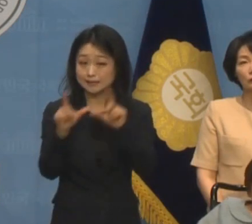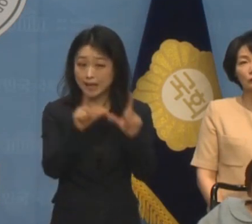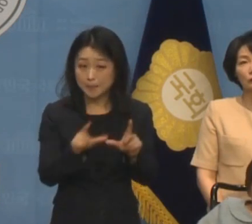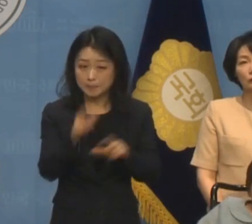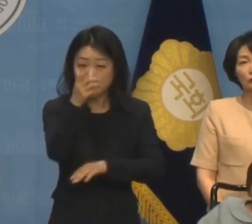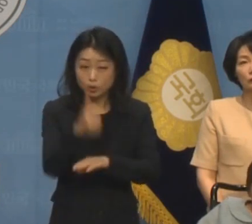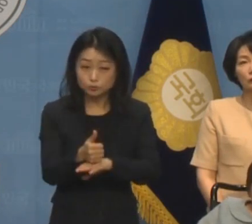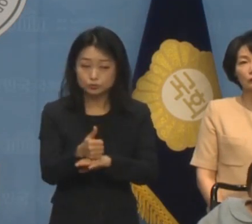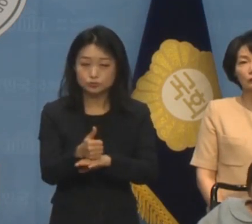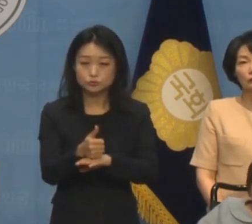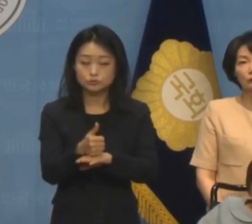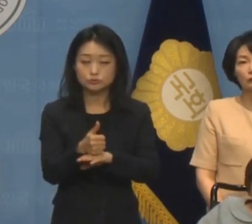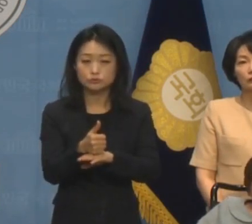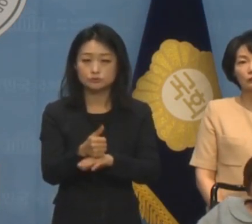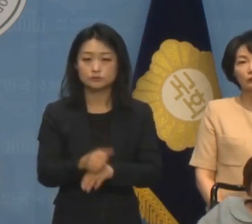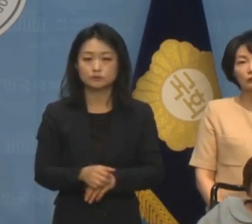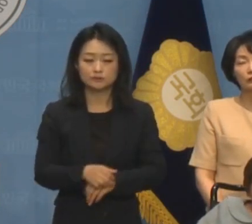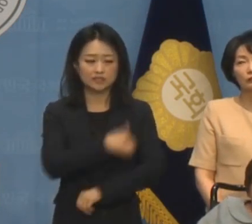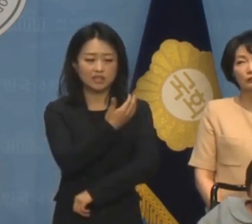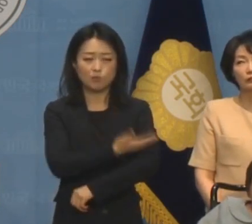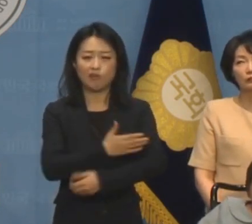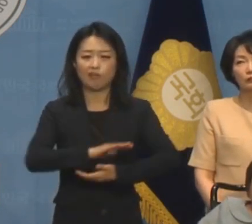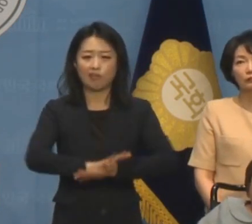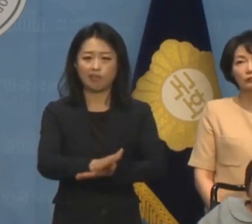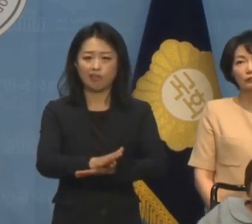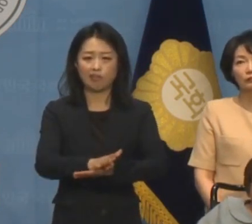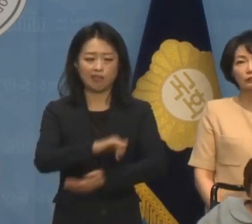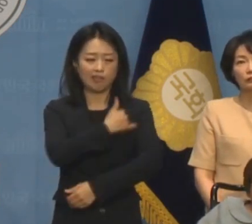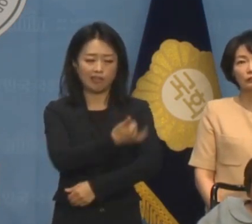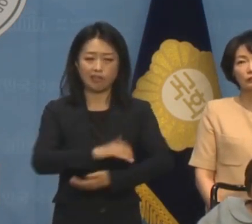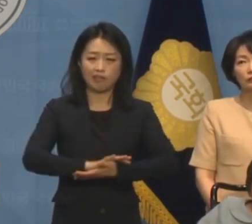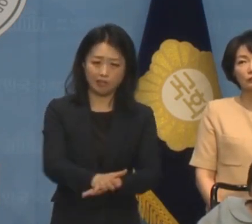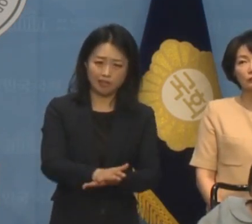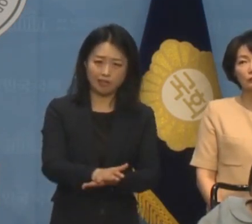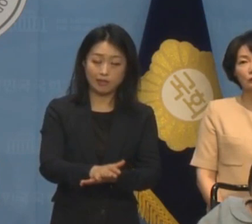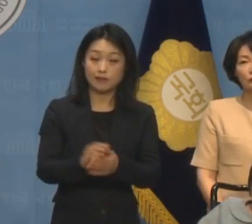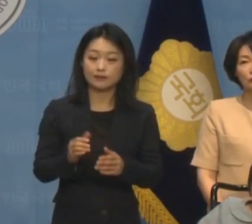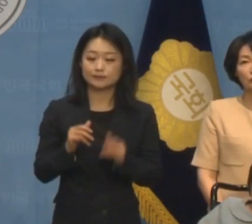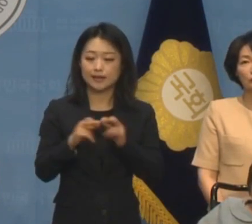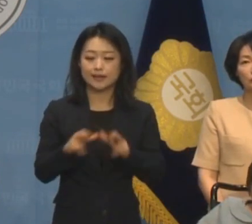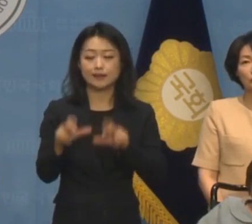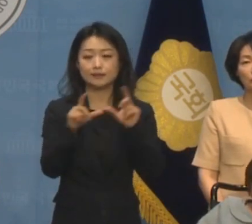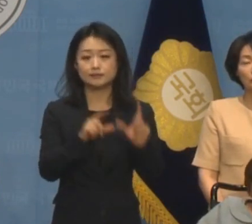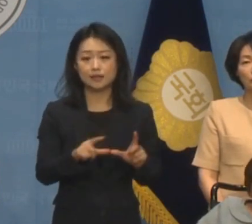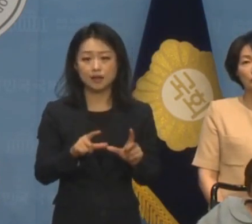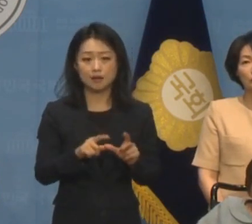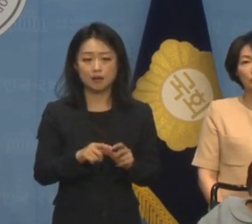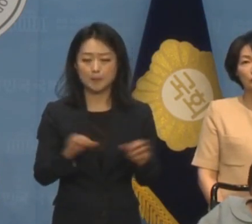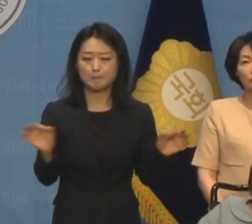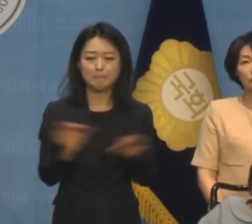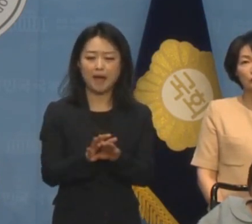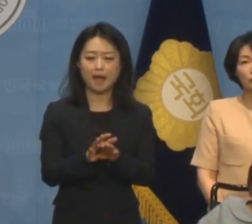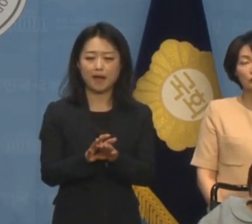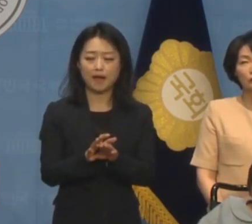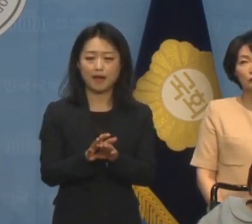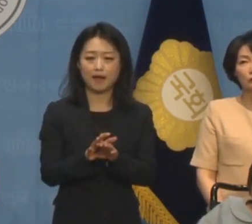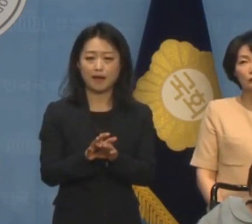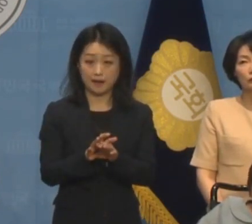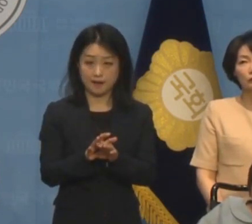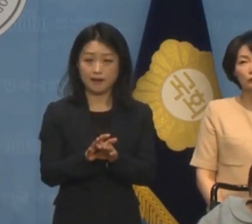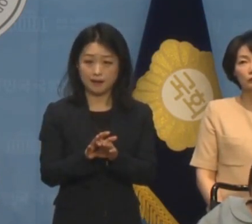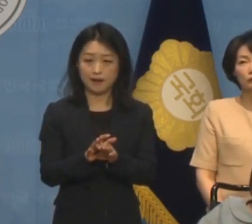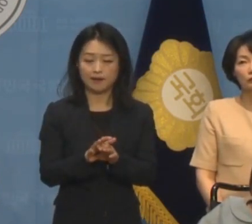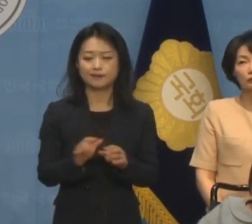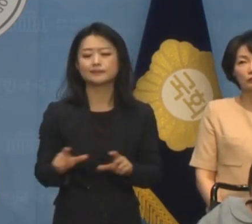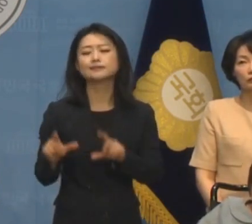삶을 바로 비인권적인 삶, 그리고 장애인의 삶이 그냥 없어지는, 삭제되는 삶을